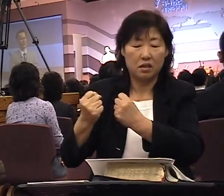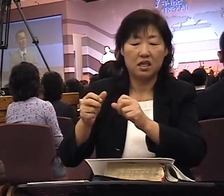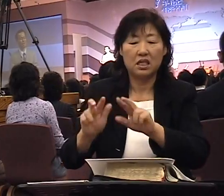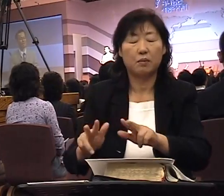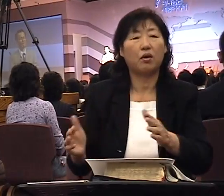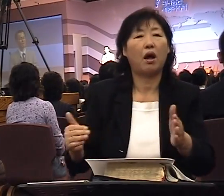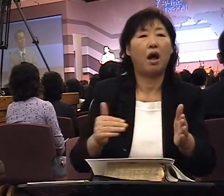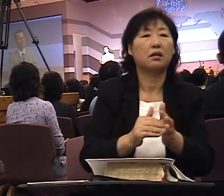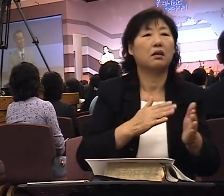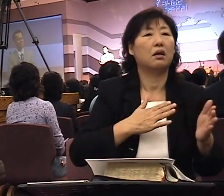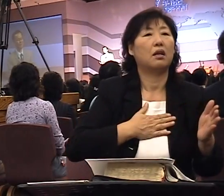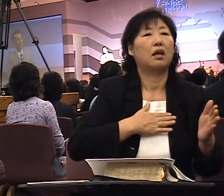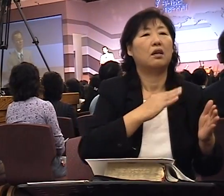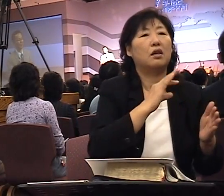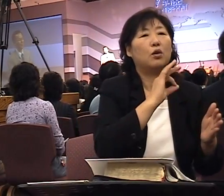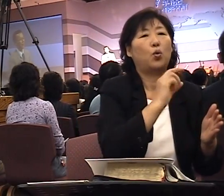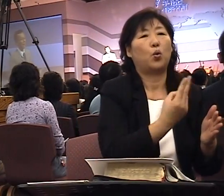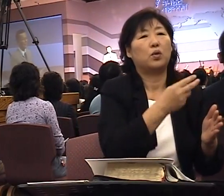인도하셨다.